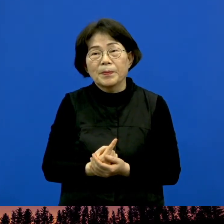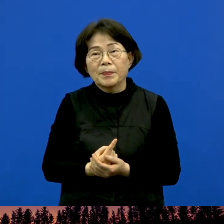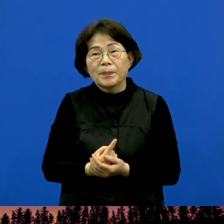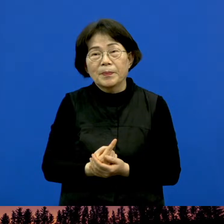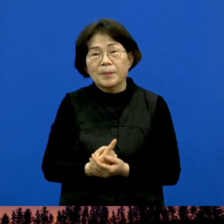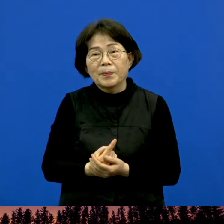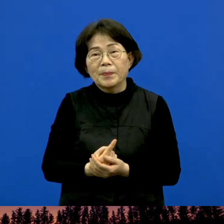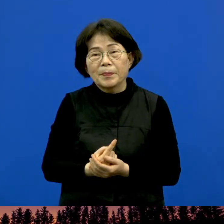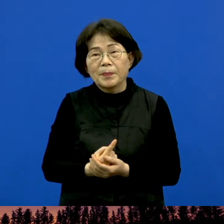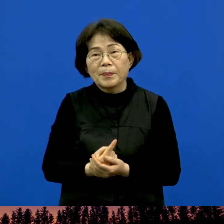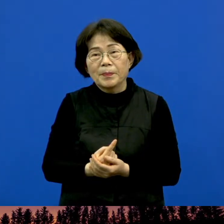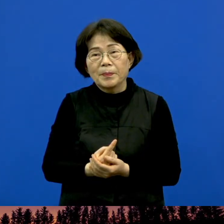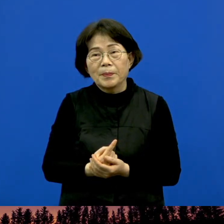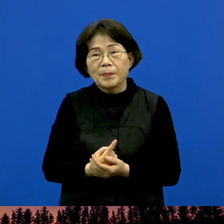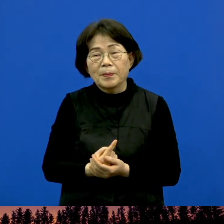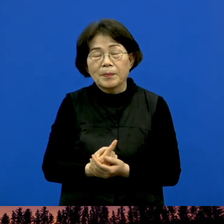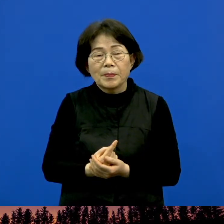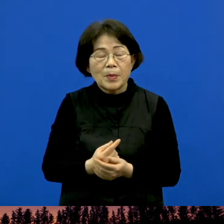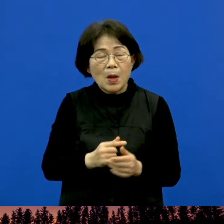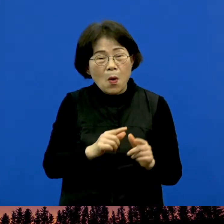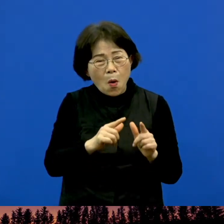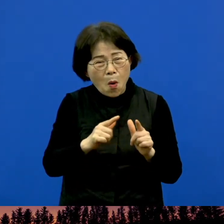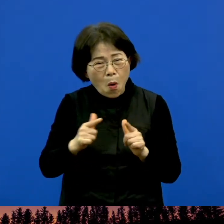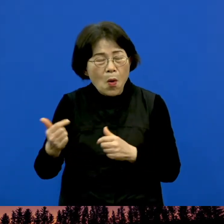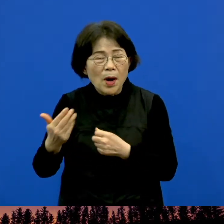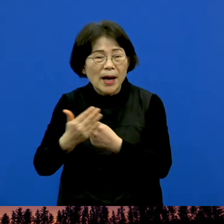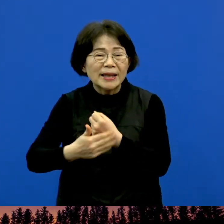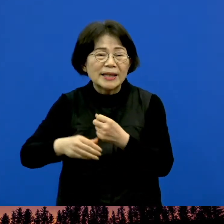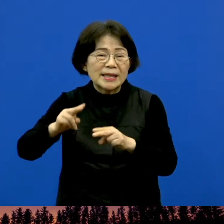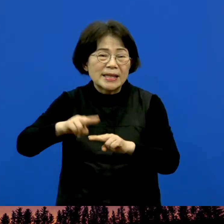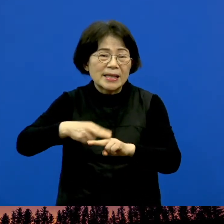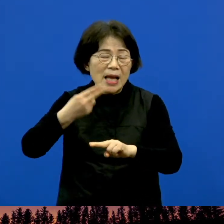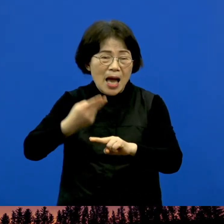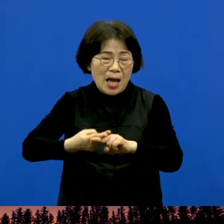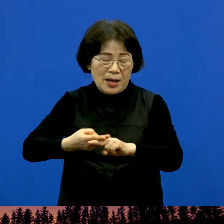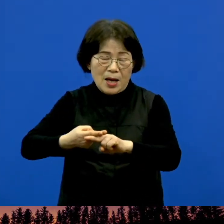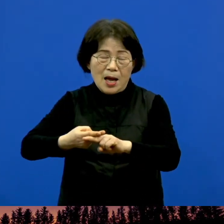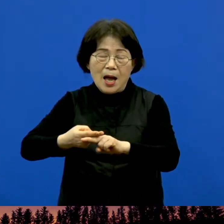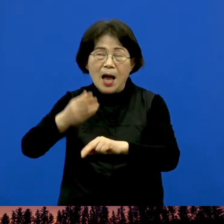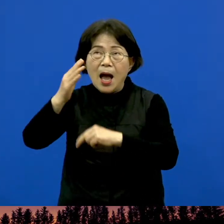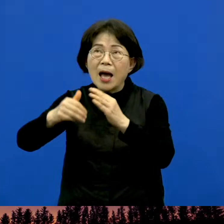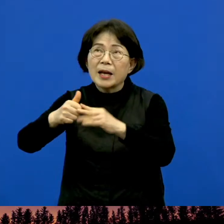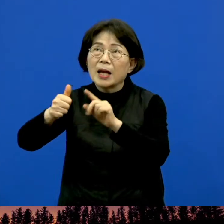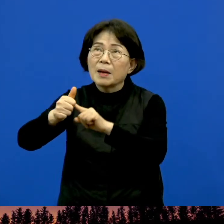그렇잖아요, 여러분. 온갖 좋은 은사와 온전한 선물이 다 위로부터 온대요.